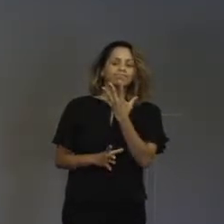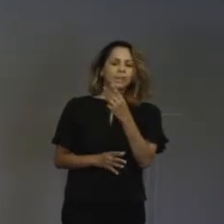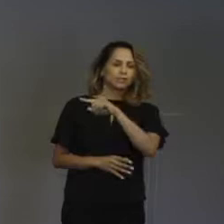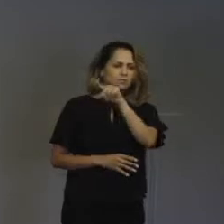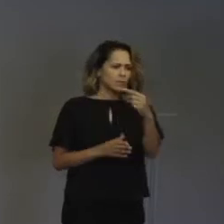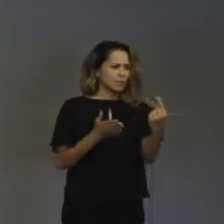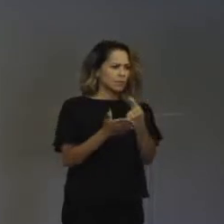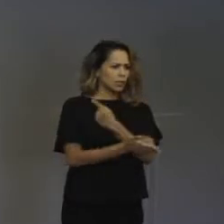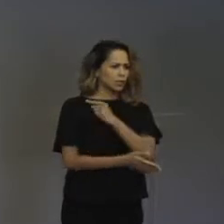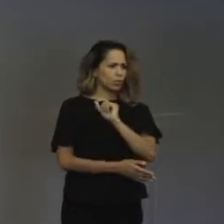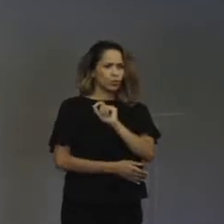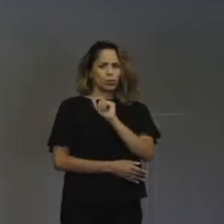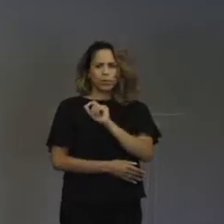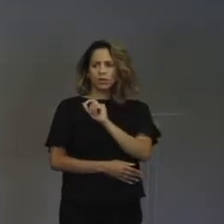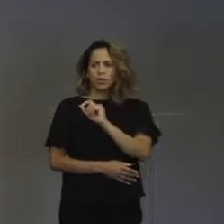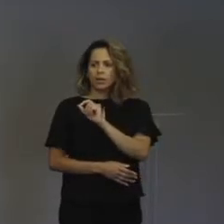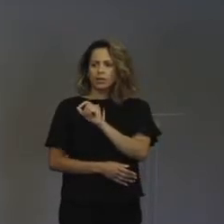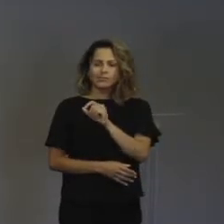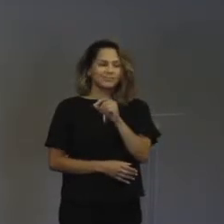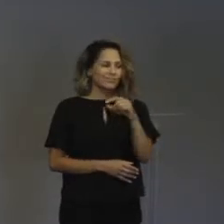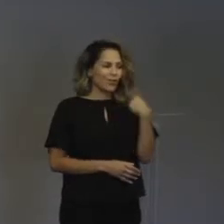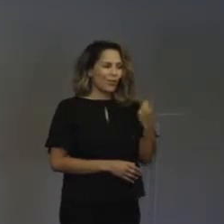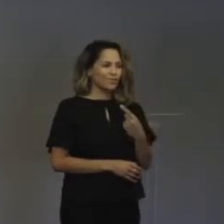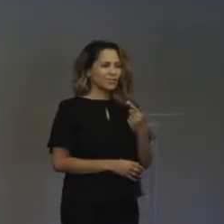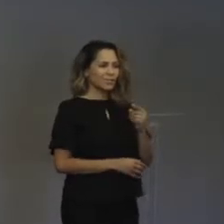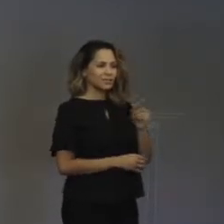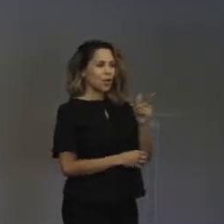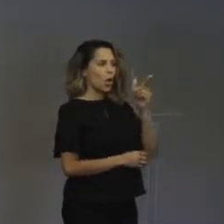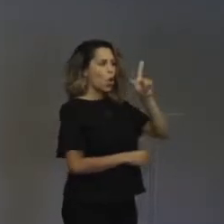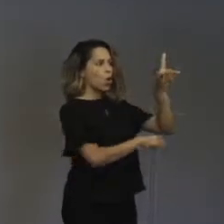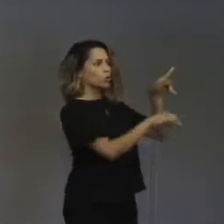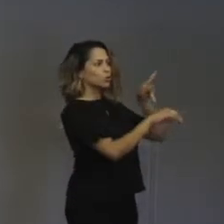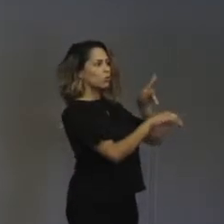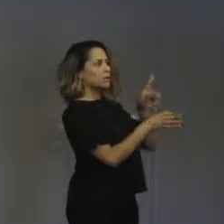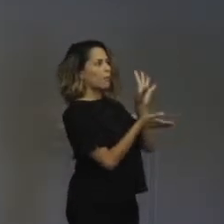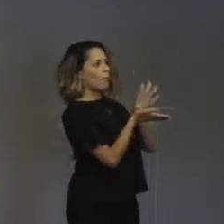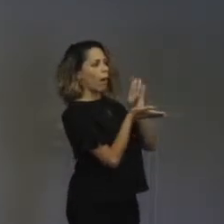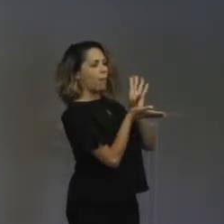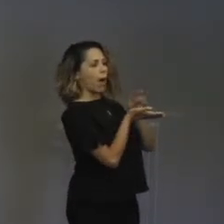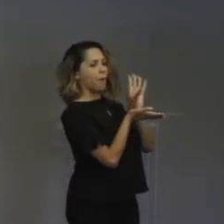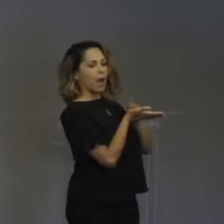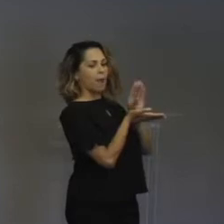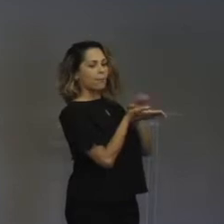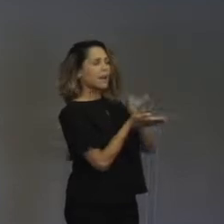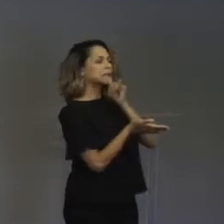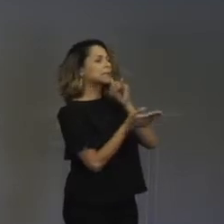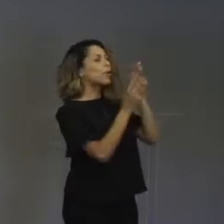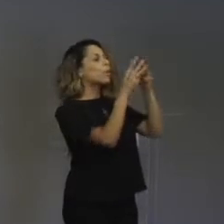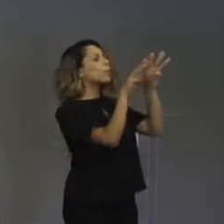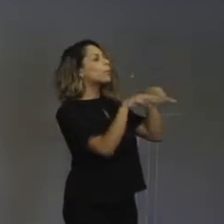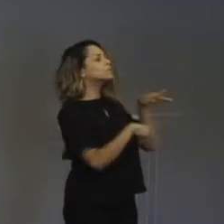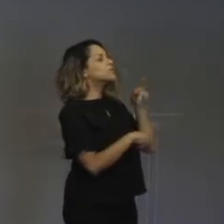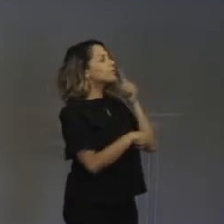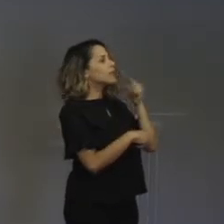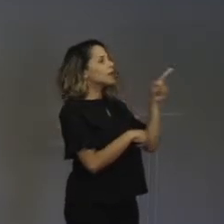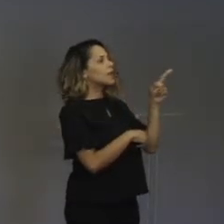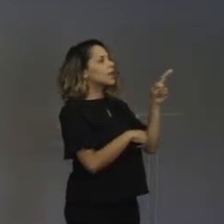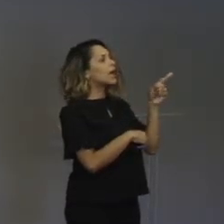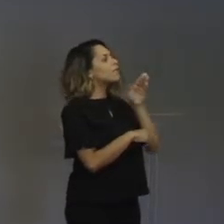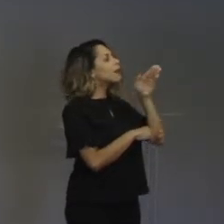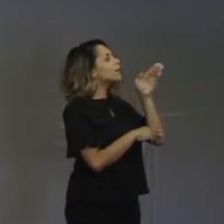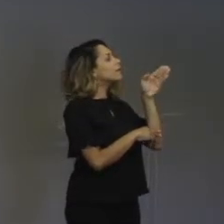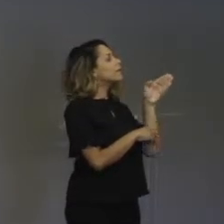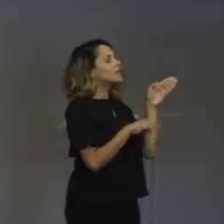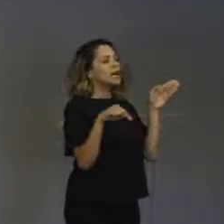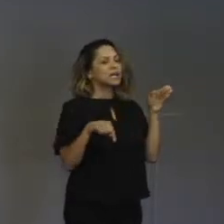coisa de fora, né? E quando a gente vai para fora, a gente vai nos museus e, às vezes, aqui no Brasil, a gente se recusa a visitar o